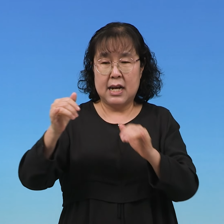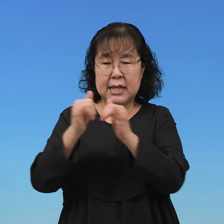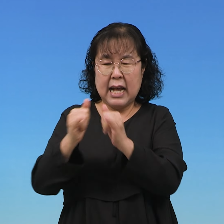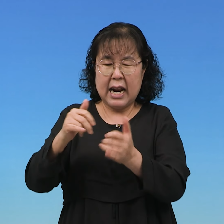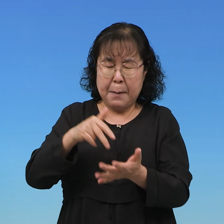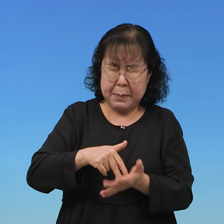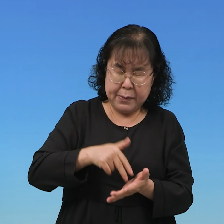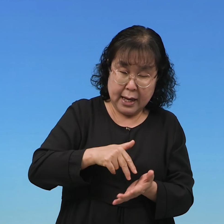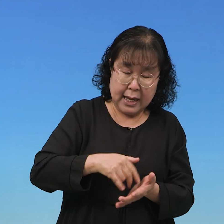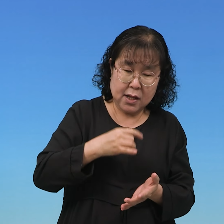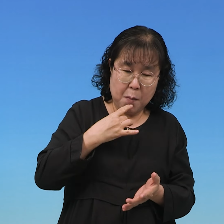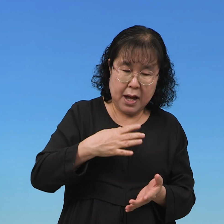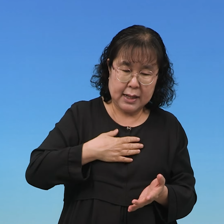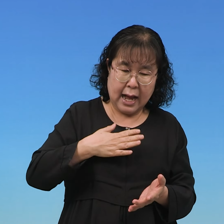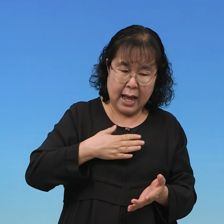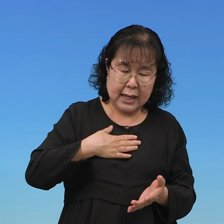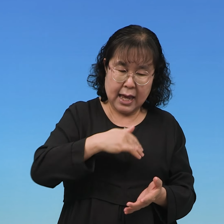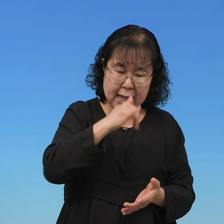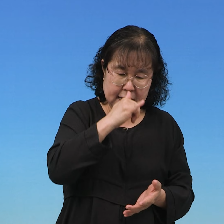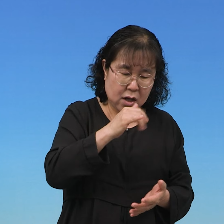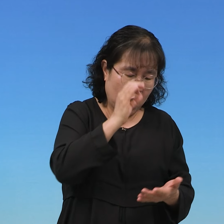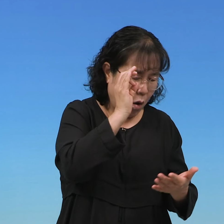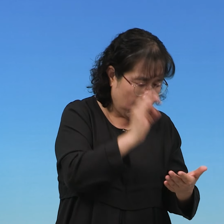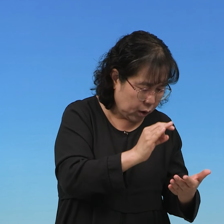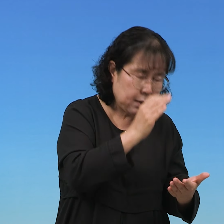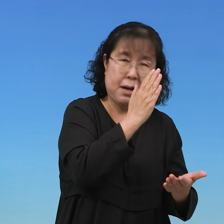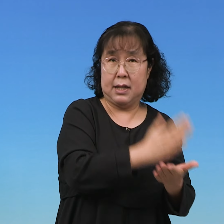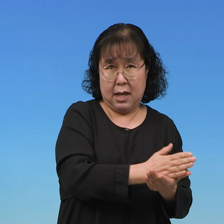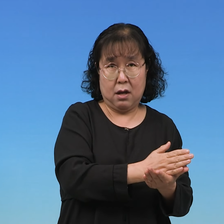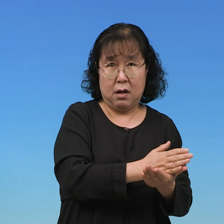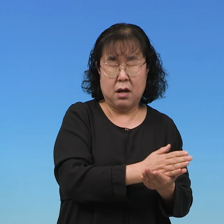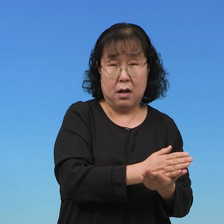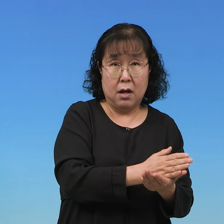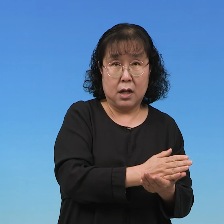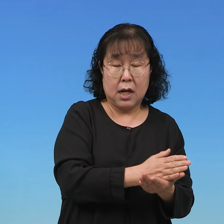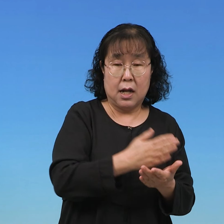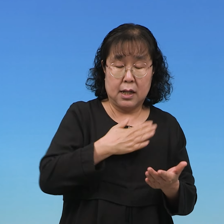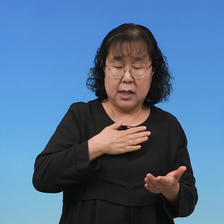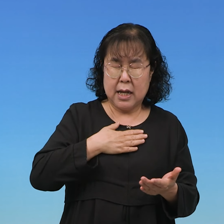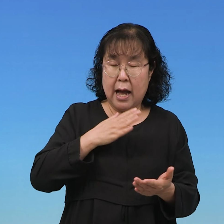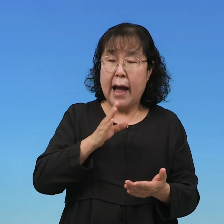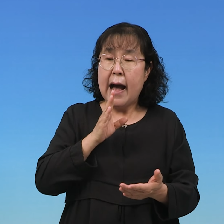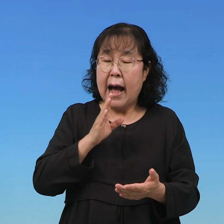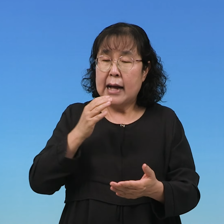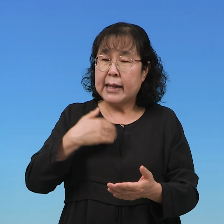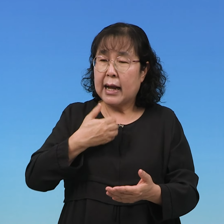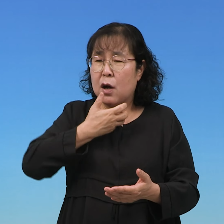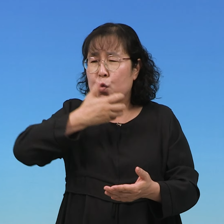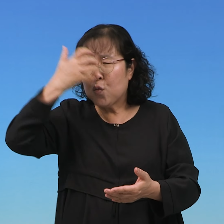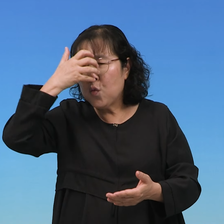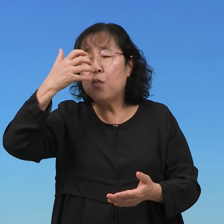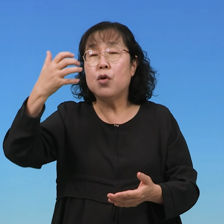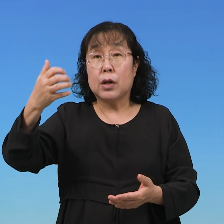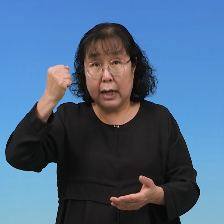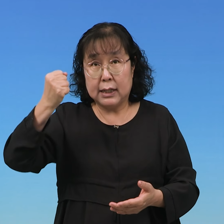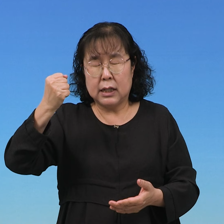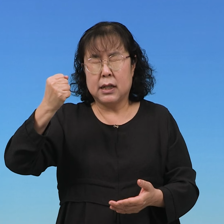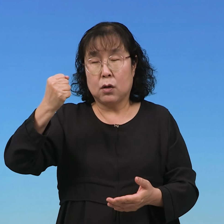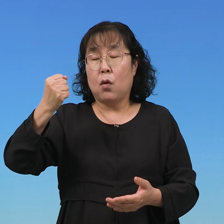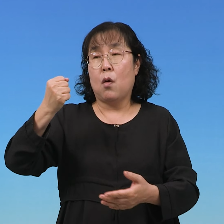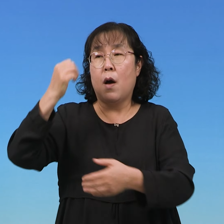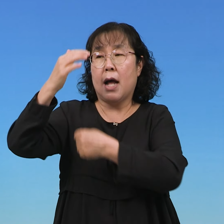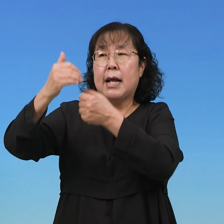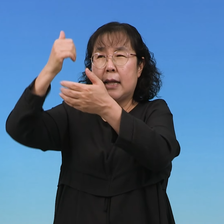자가 오는도다. 이 조롱을 진짜 하나님의 함께 하심으로 하나님의 은혜로 우리 삶에서 그걸